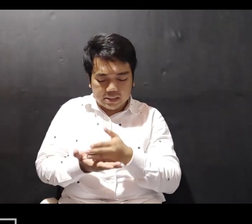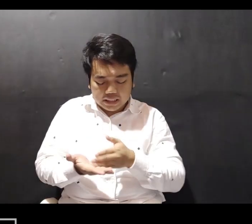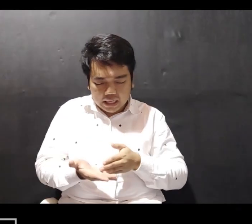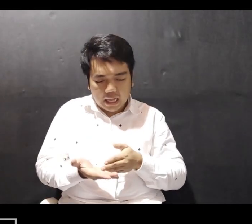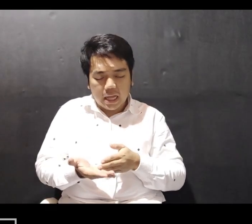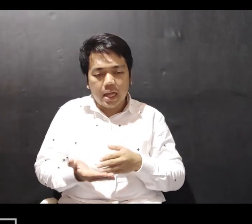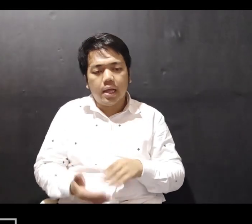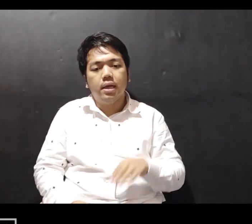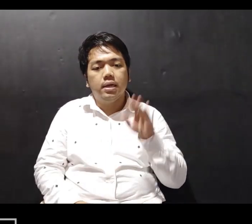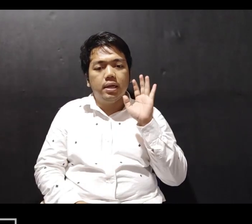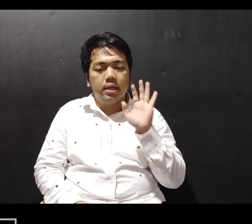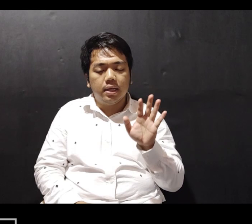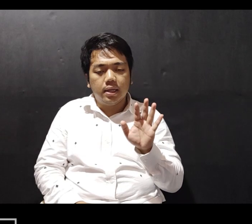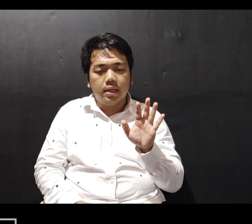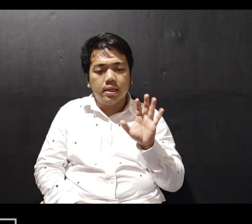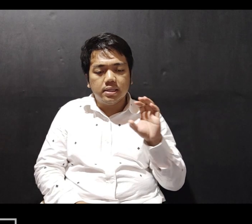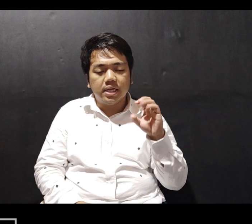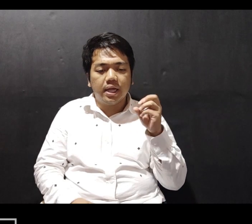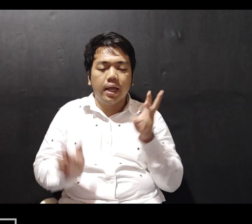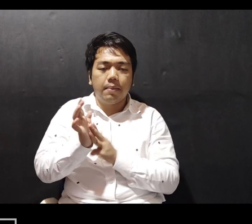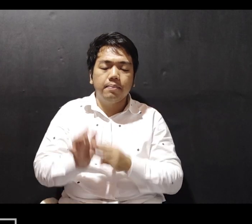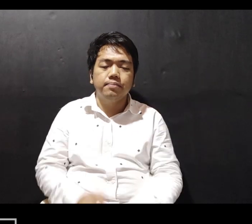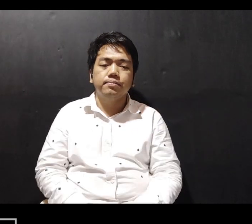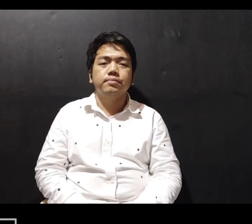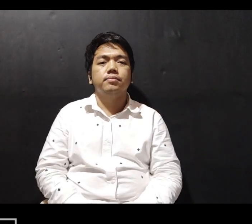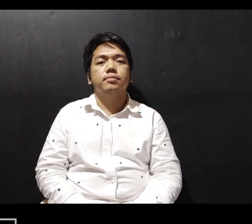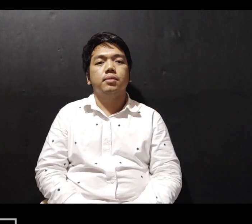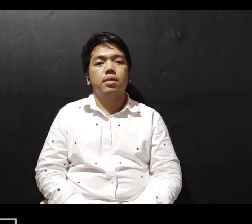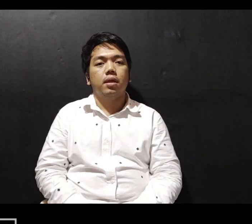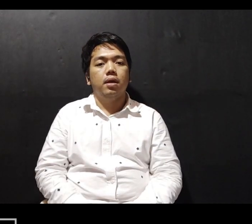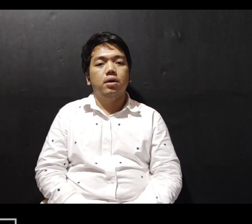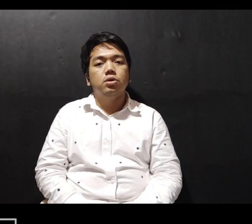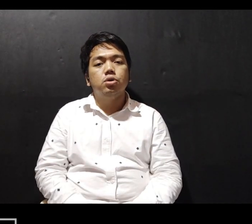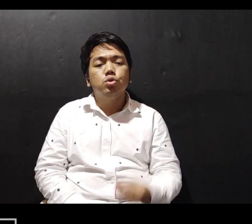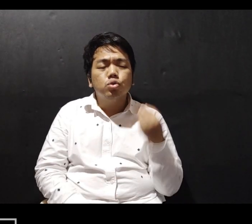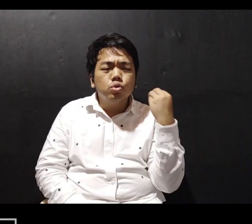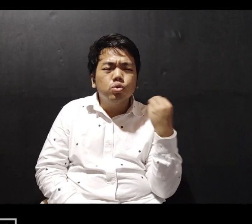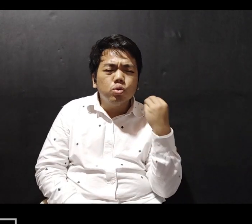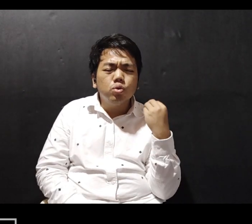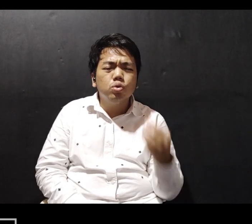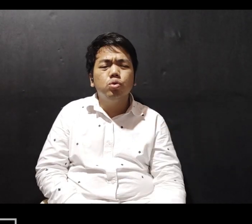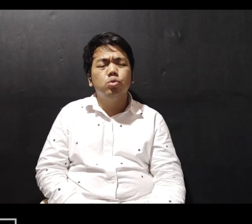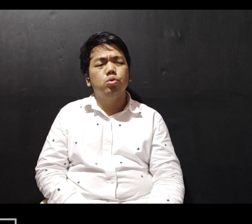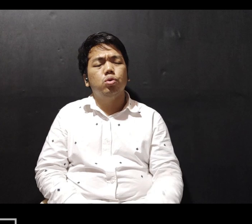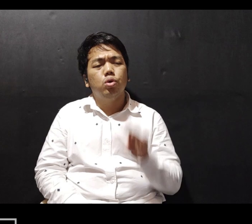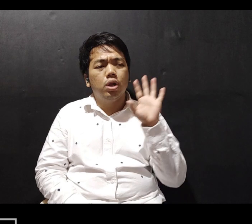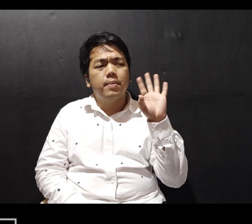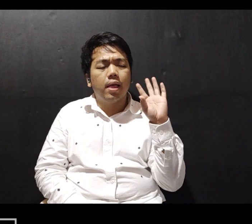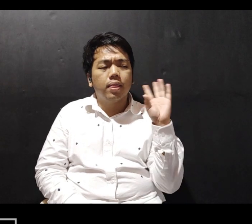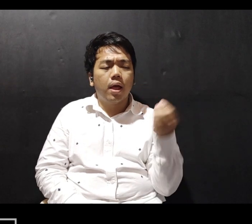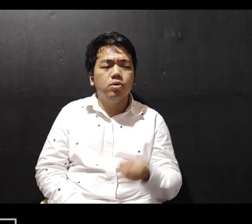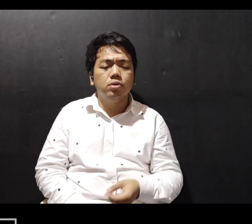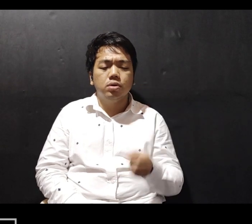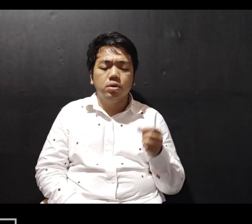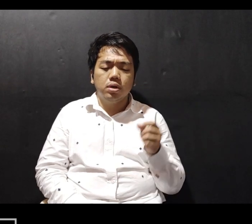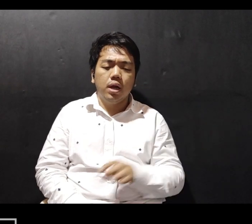cm. 2,5 cm selama 5 tahun. Siapa yang mau tanam bambu? Oleh karena itu hari ini